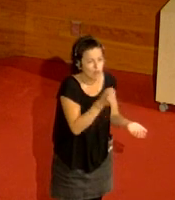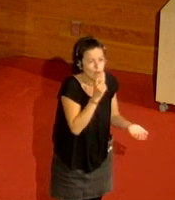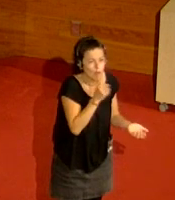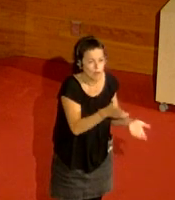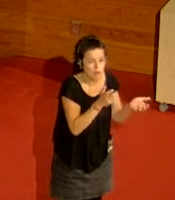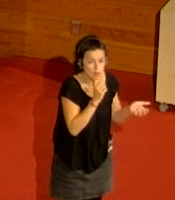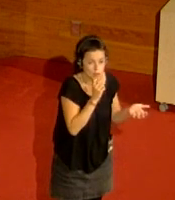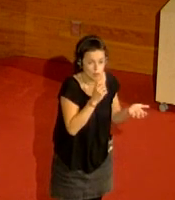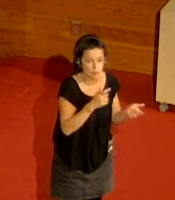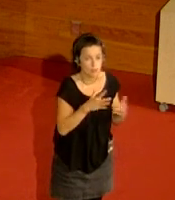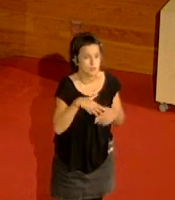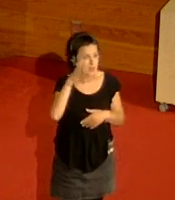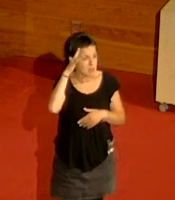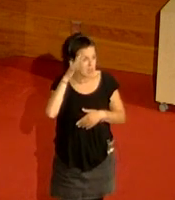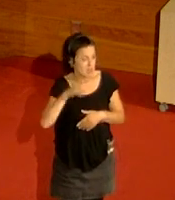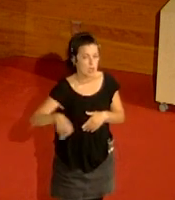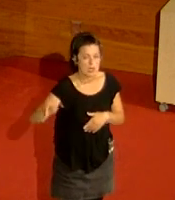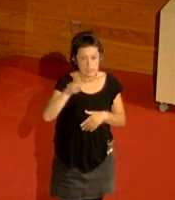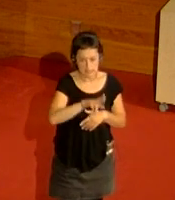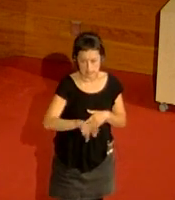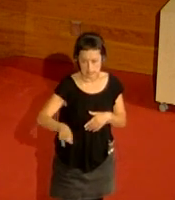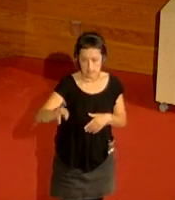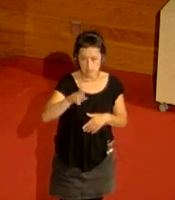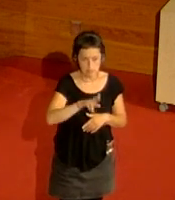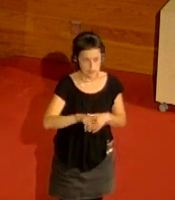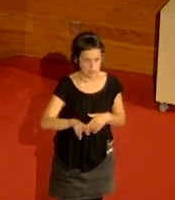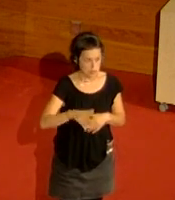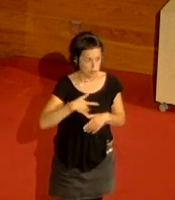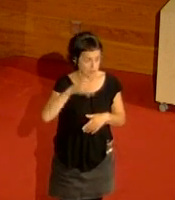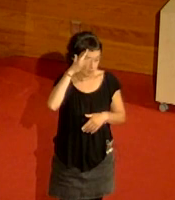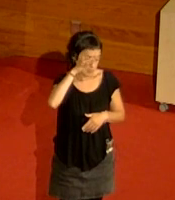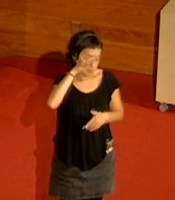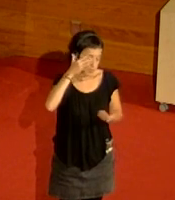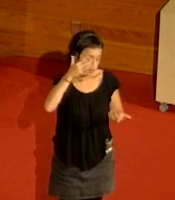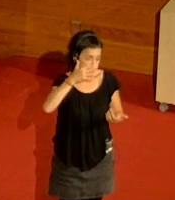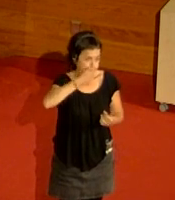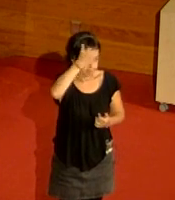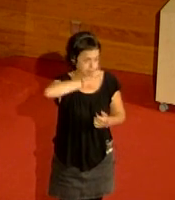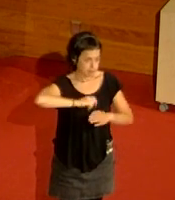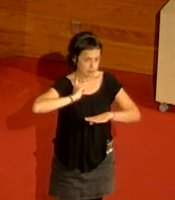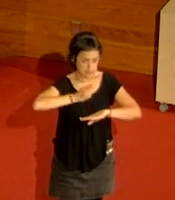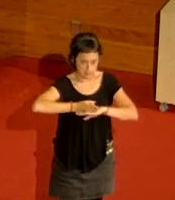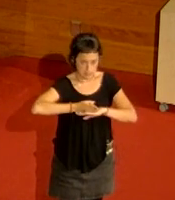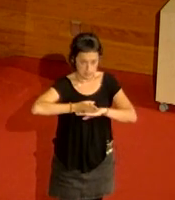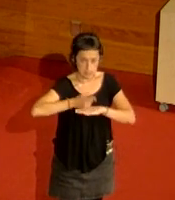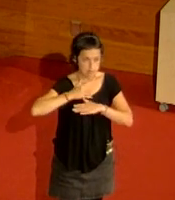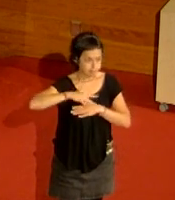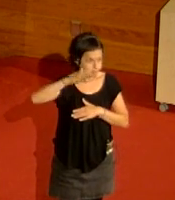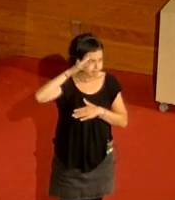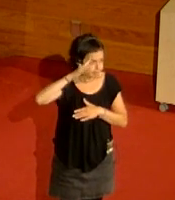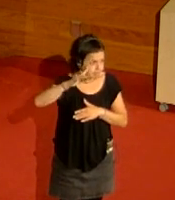que imaginario lo que repite ese imaginario en este caso patriarcal y lo que se orienta exclusivamente